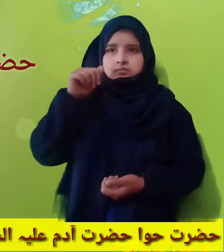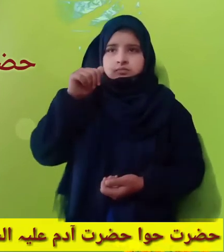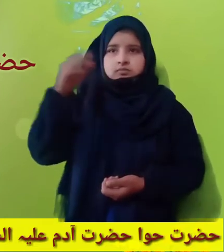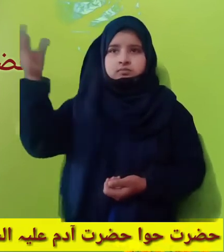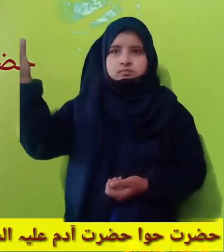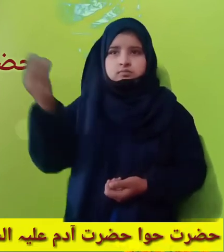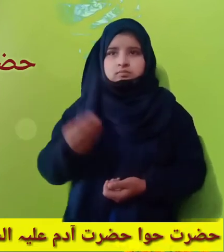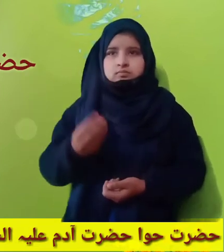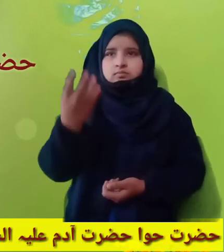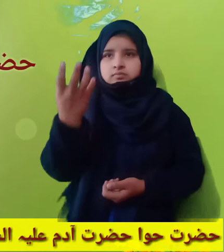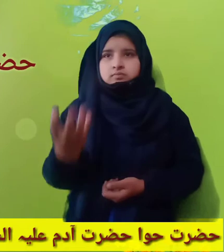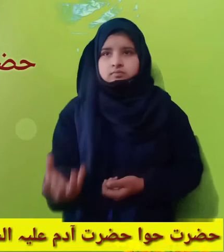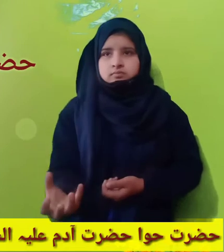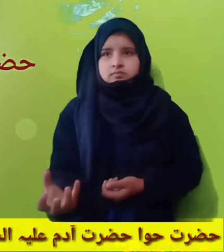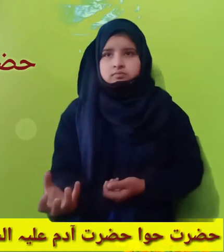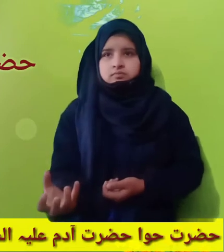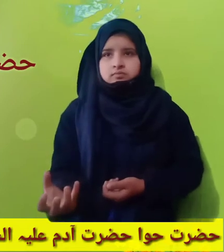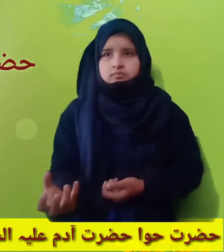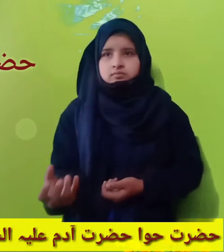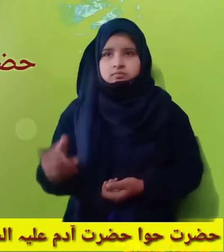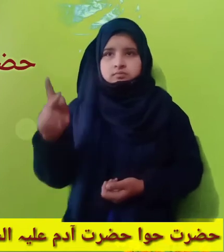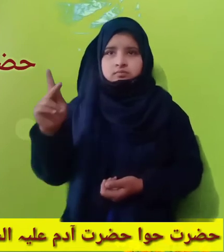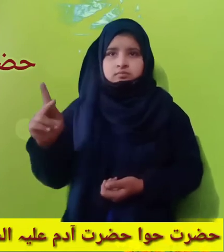हज़रत आदम अलैहिस्सलाम की